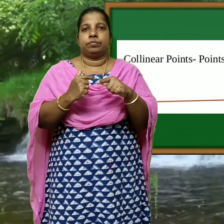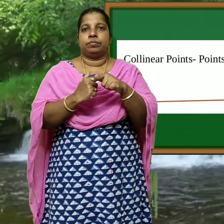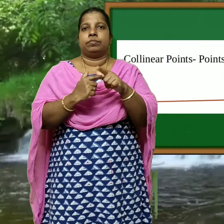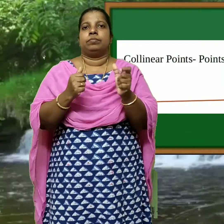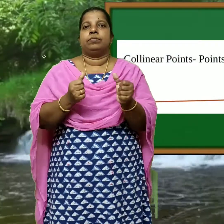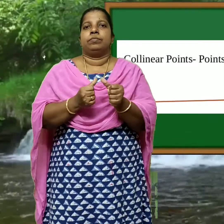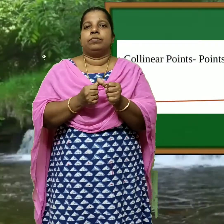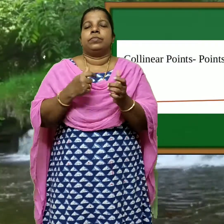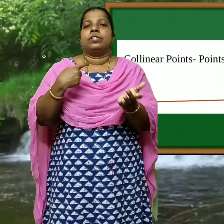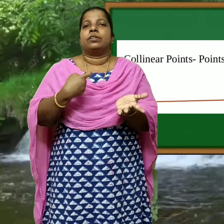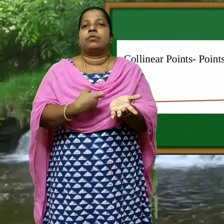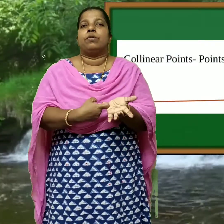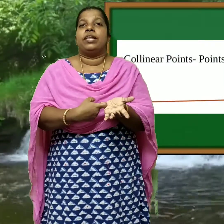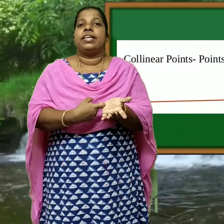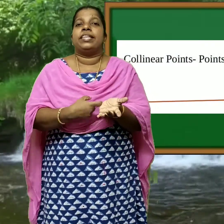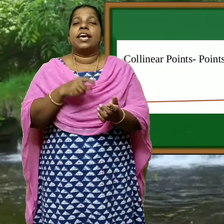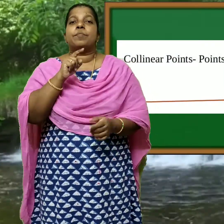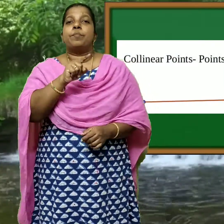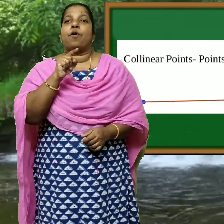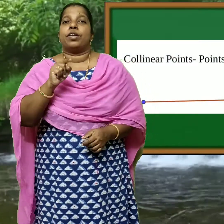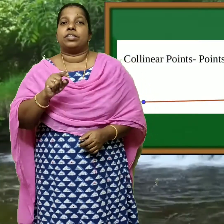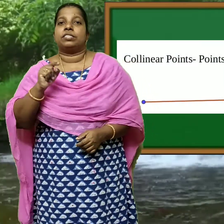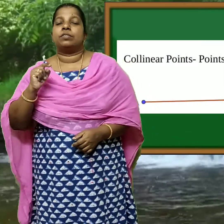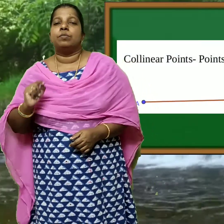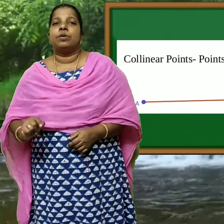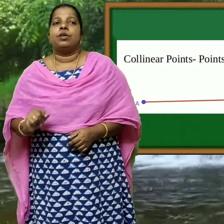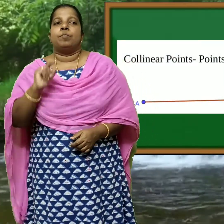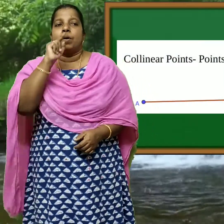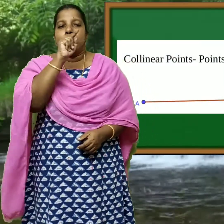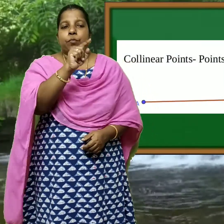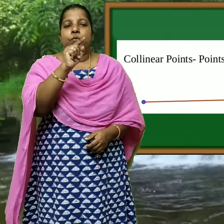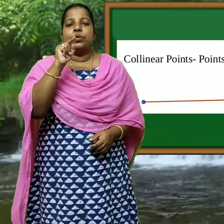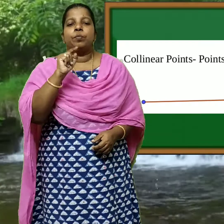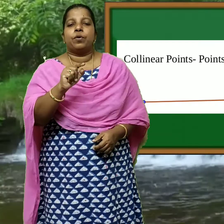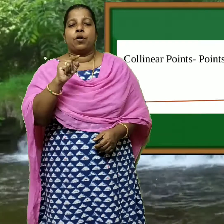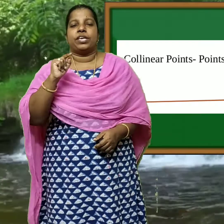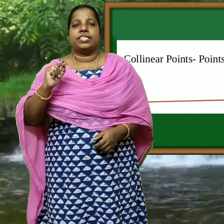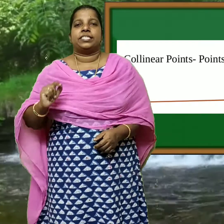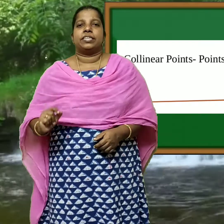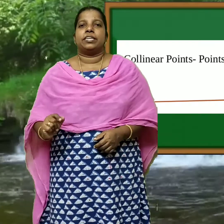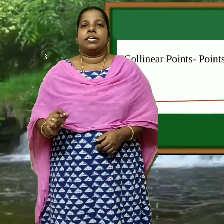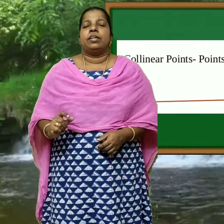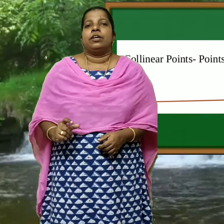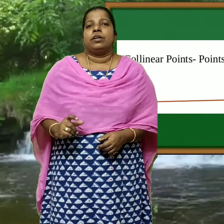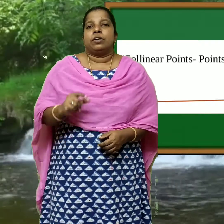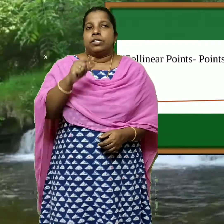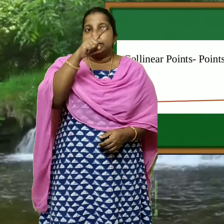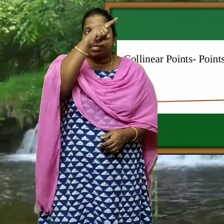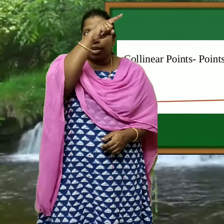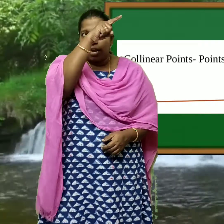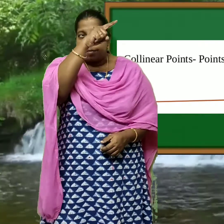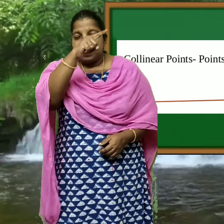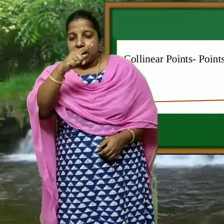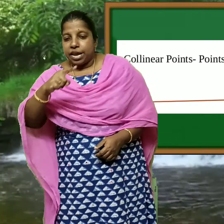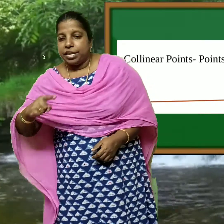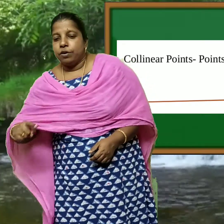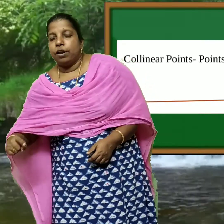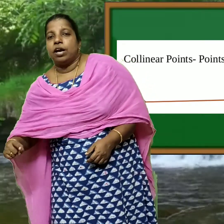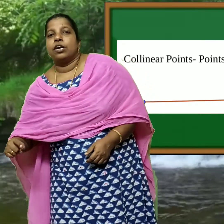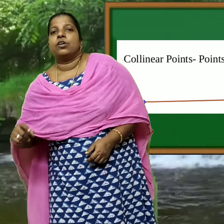പോയിൻറ്റ്സ്. അതായത് 3 പോയിൻറ്റ്സ് സെയിം ലൈനിലുള്ള കൊളീനിയർ പോയിൻറ്റ്സ്